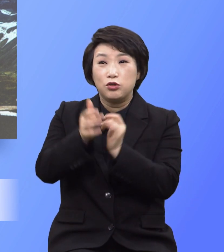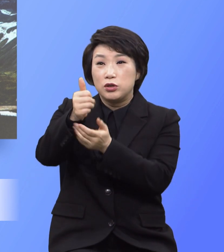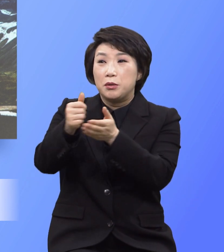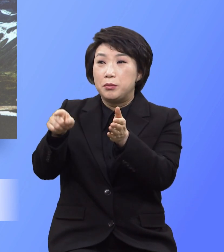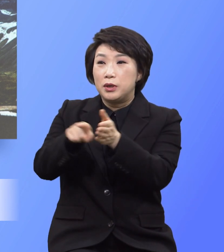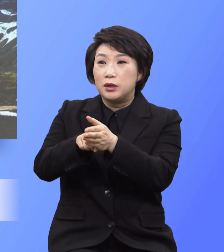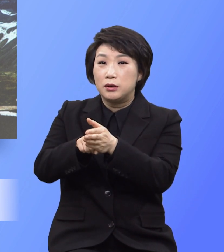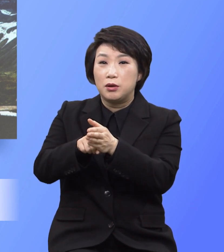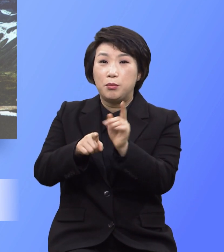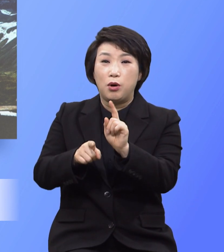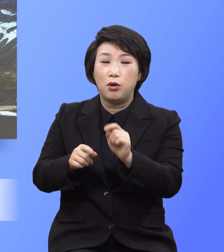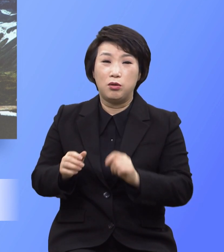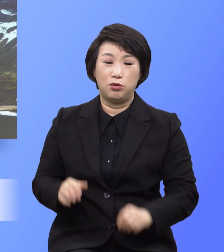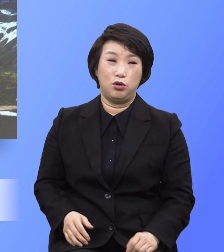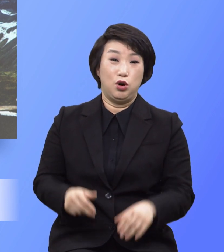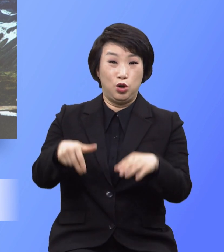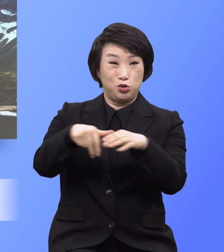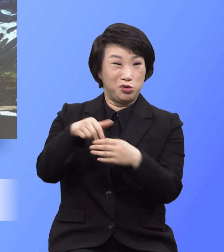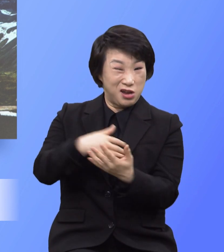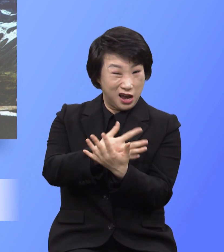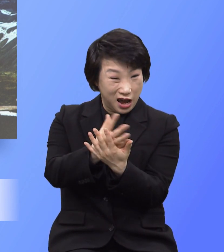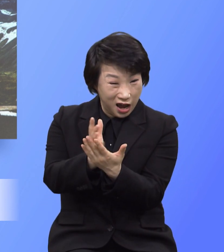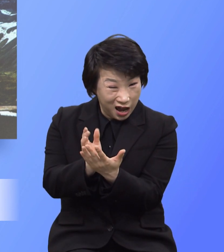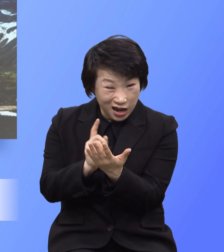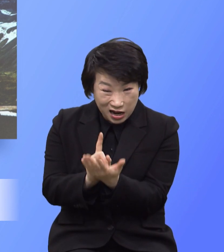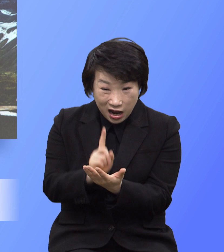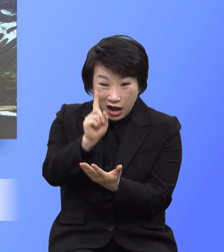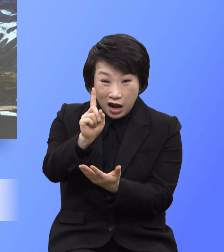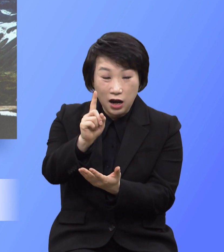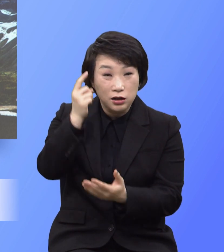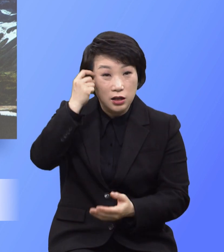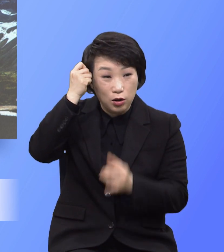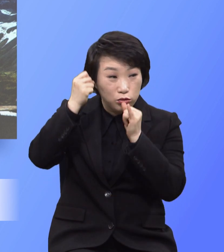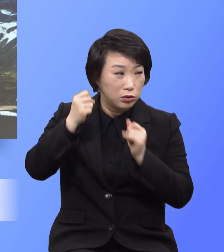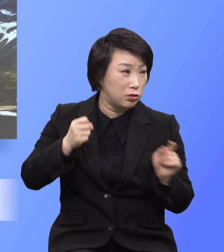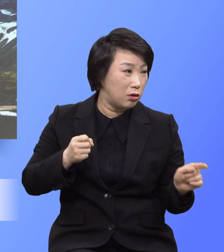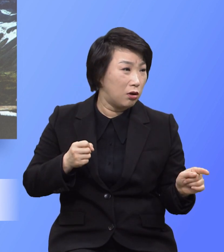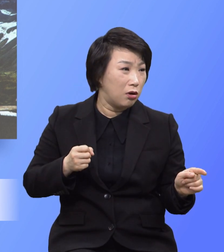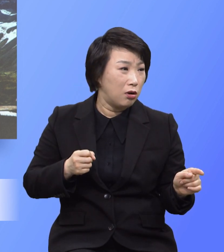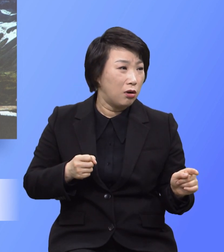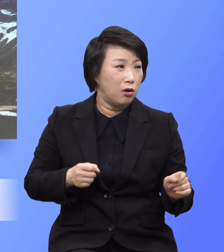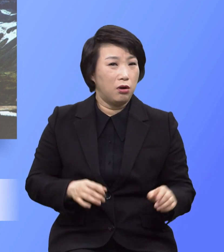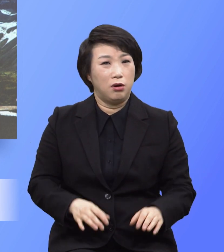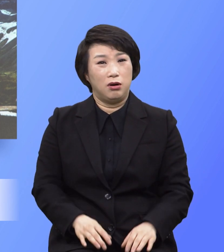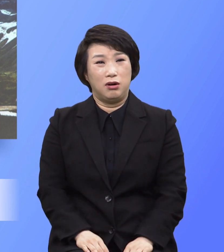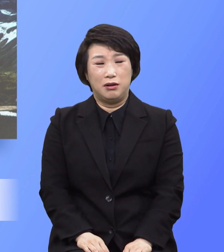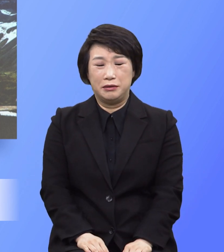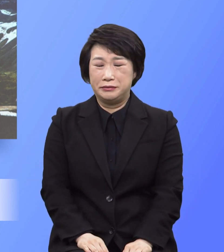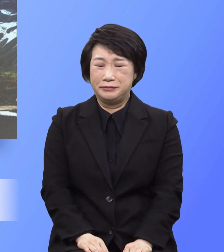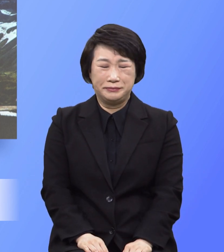믿는 것은 많은 종교 중에 하나인 줄로 생각하는 사람들.